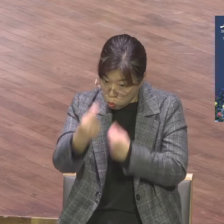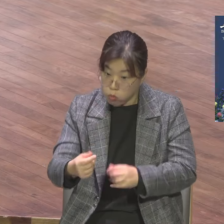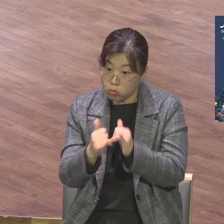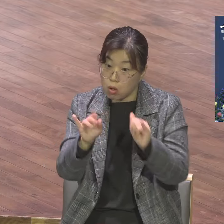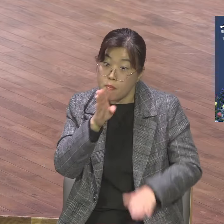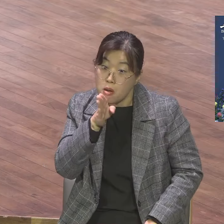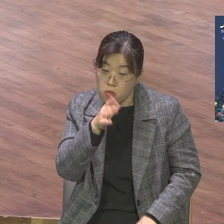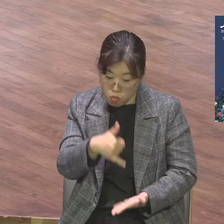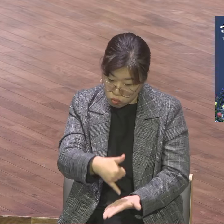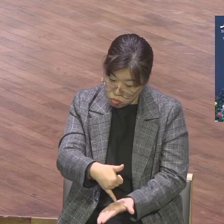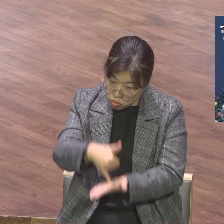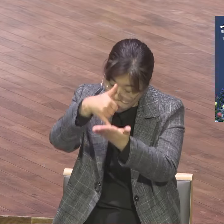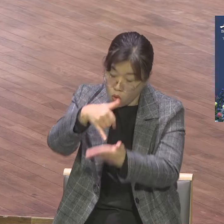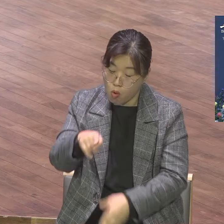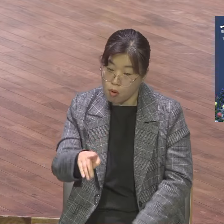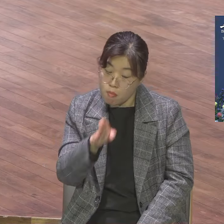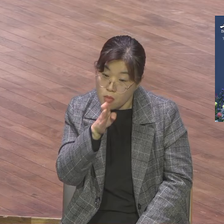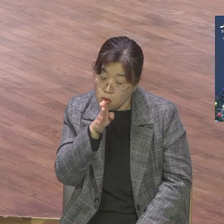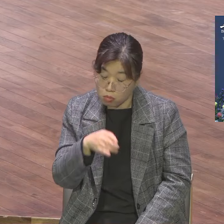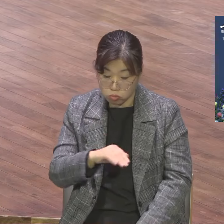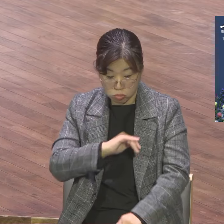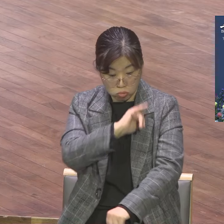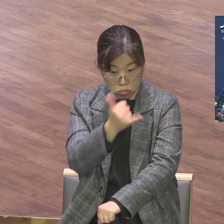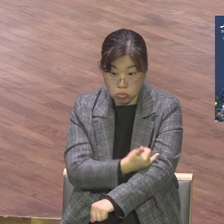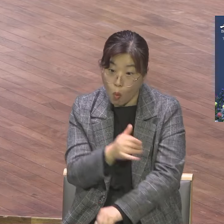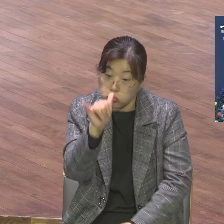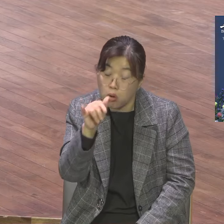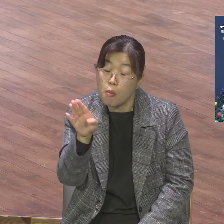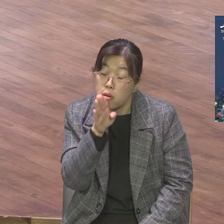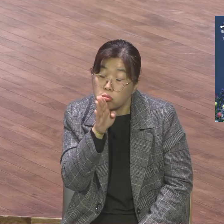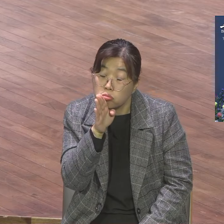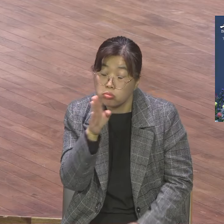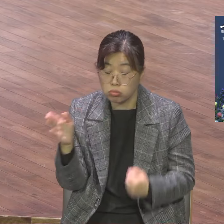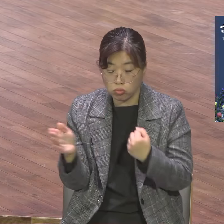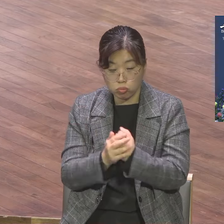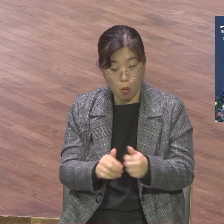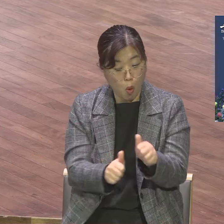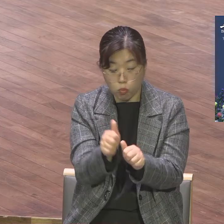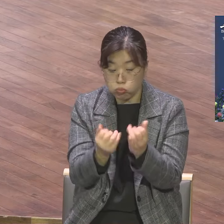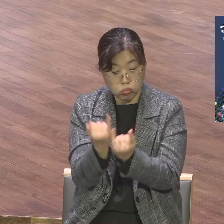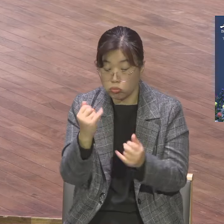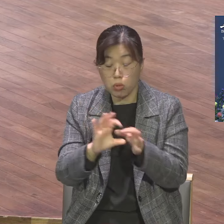인권을 미화시키길 말하는 그 내면은 완전히